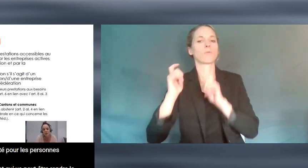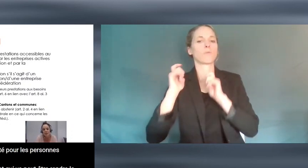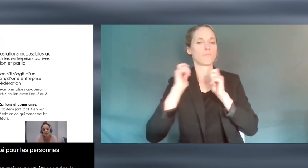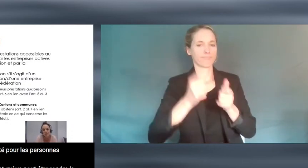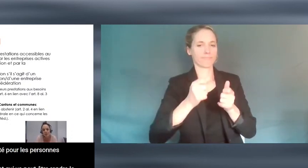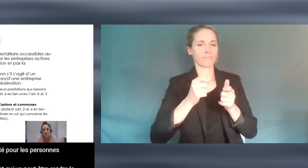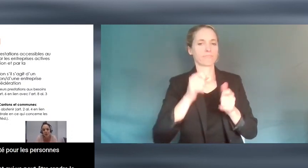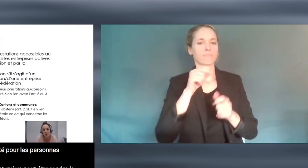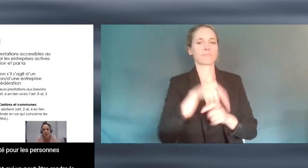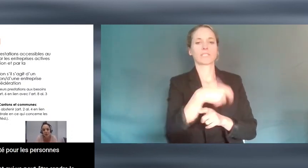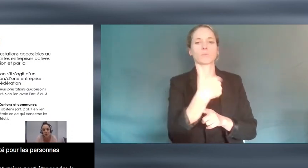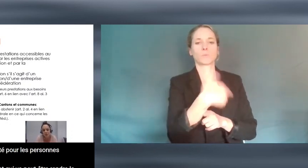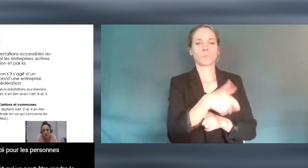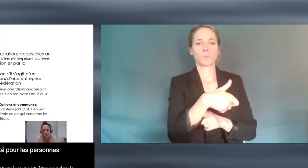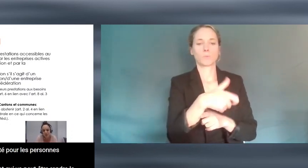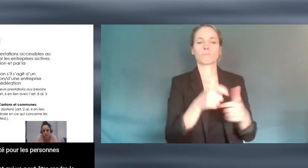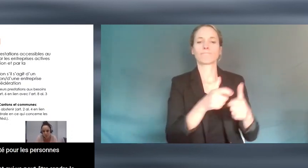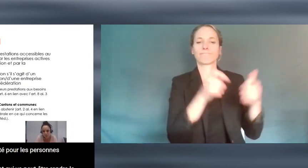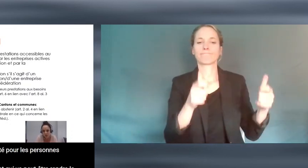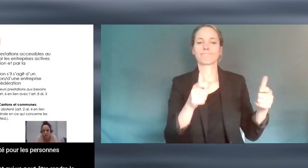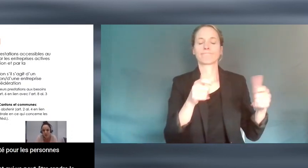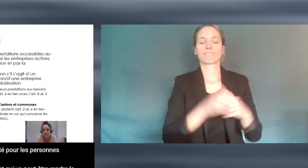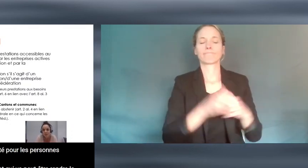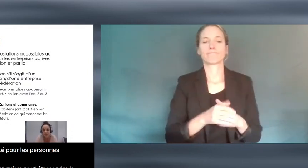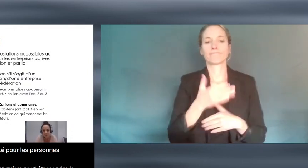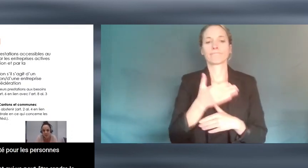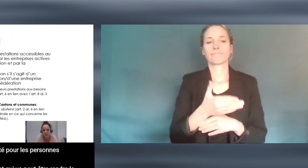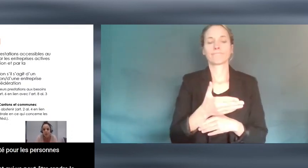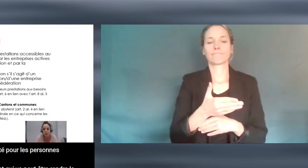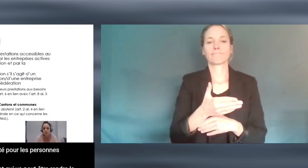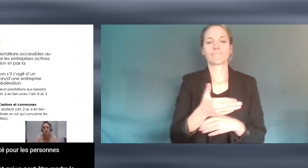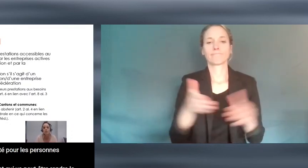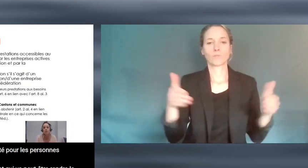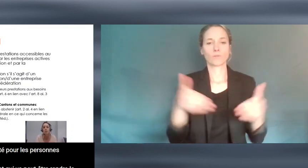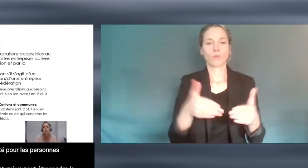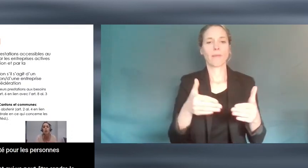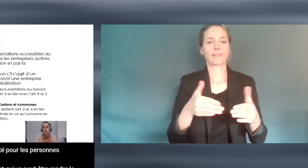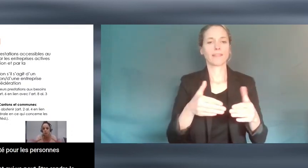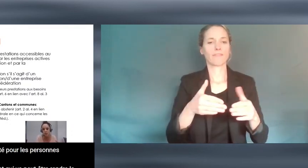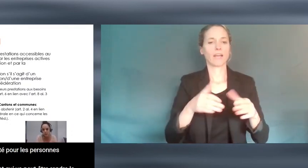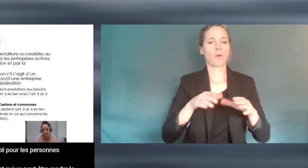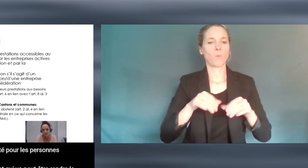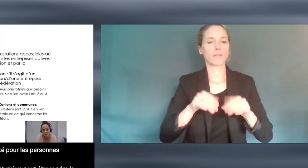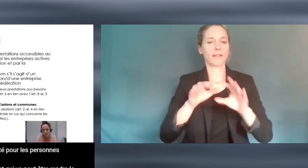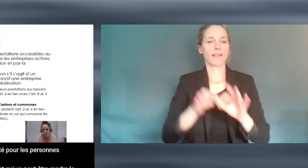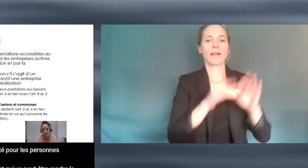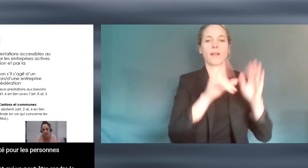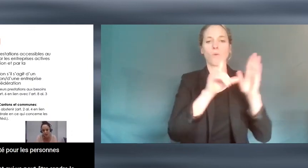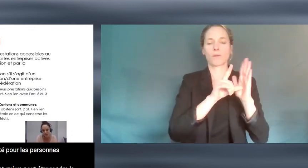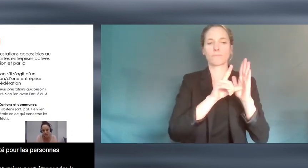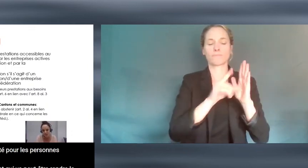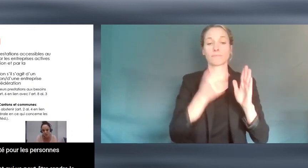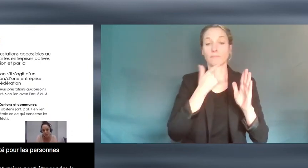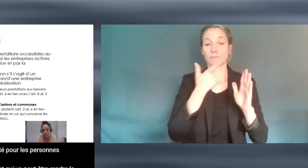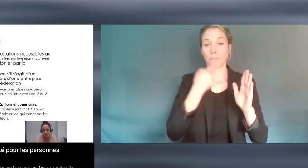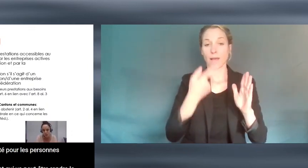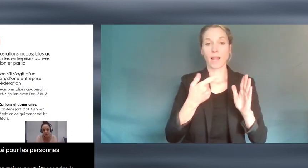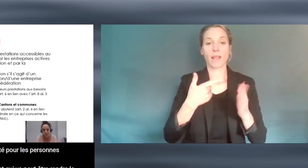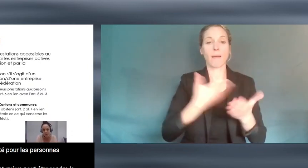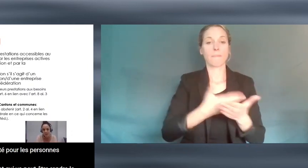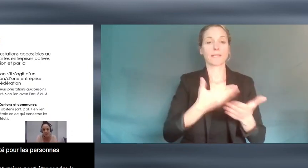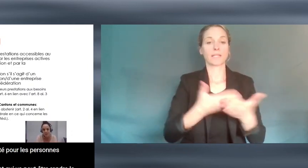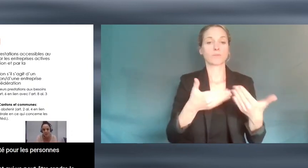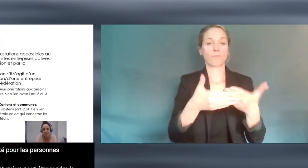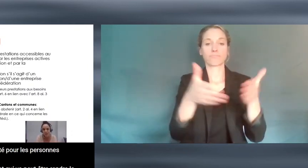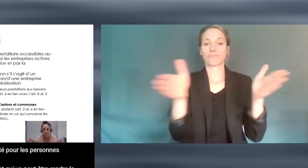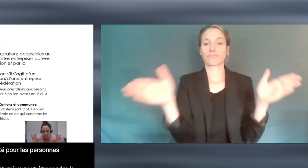champ d'application de cette disposition qui est très générale. Encore une fois, ce sont toutes les prestations accessibles au